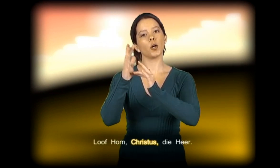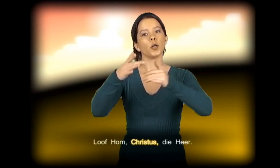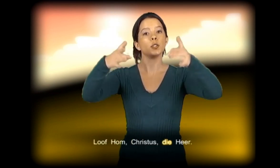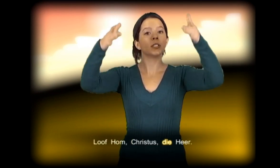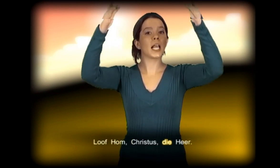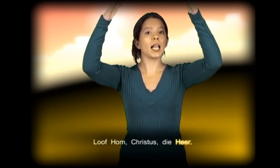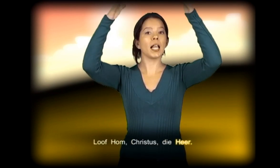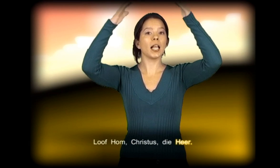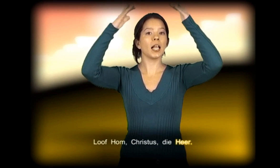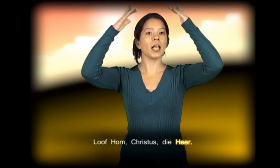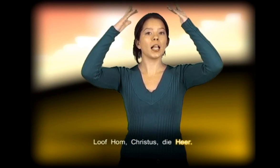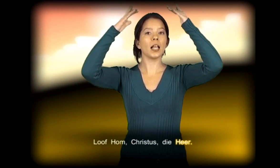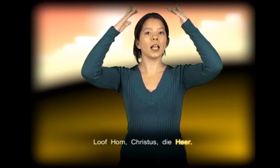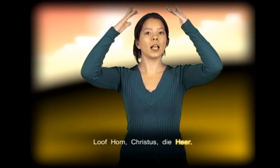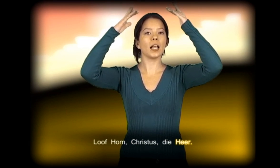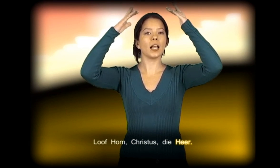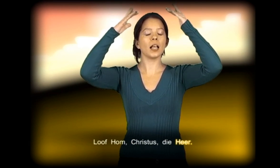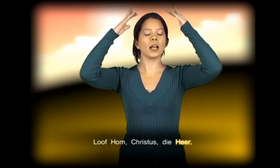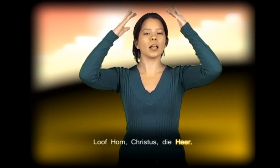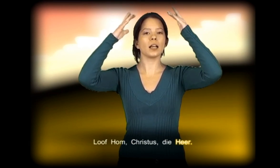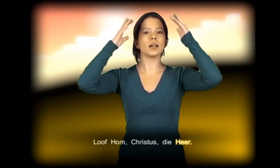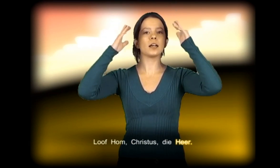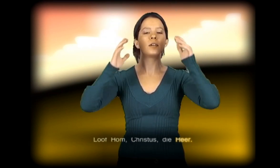Christus die Heer.